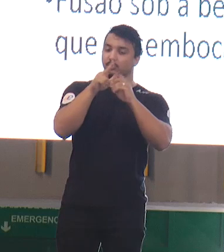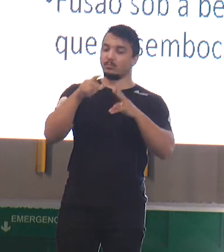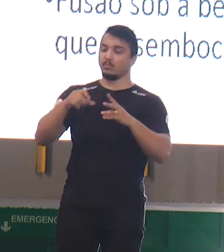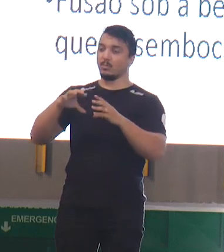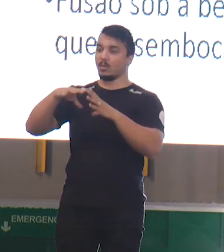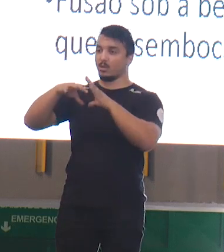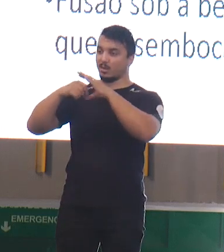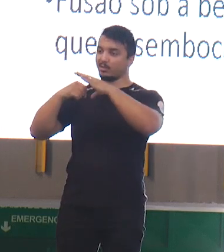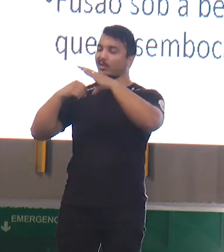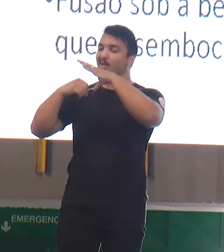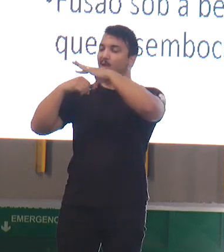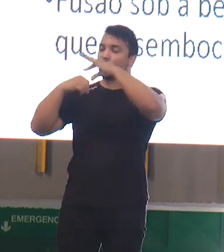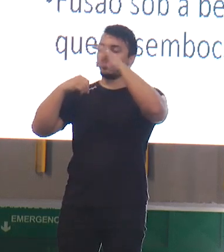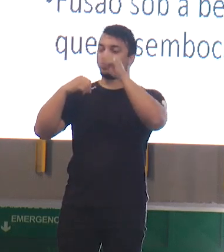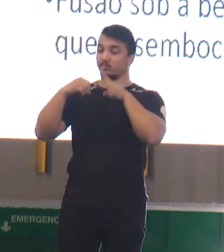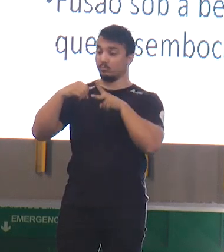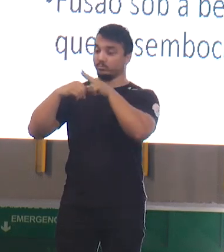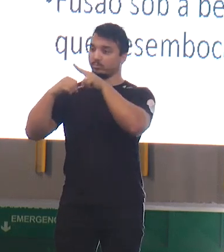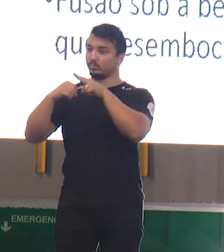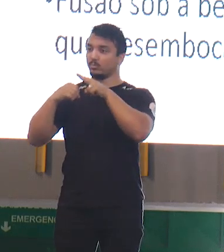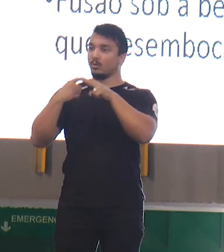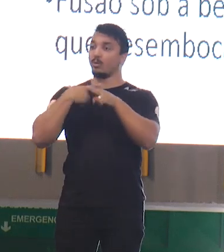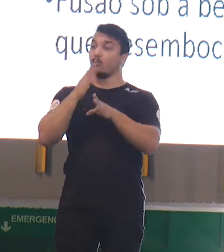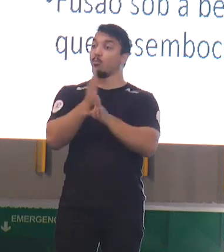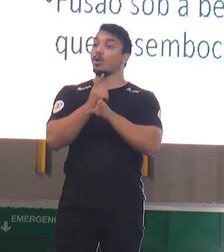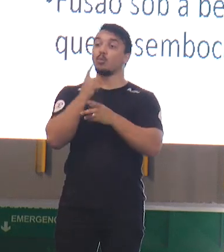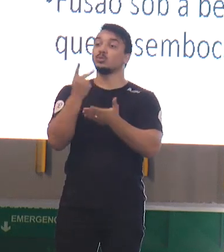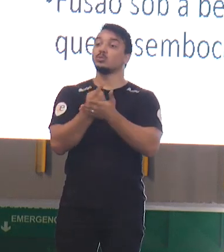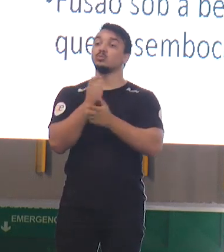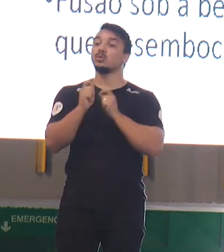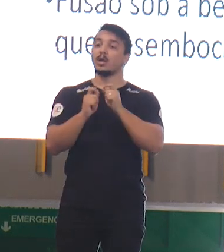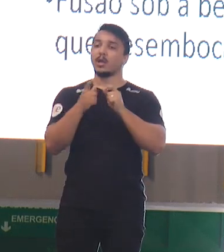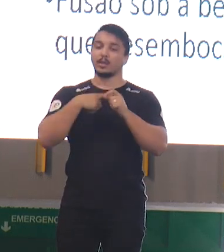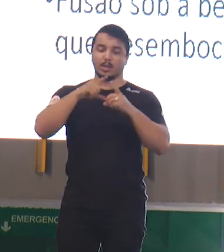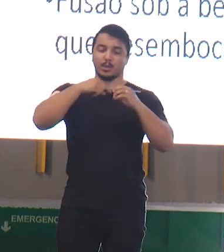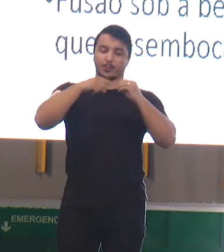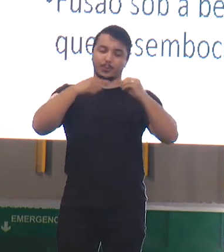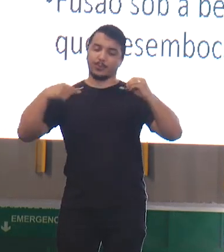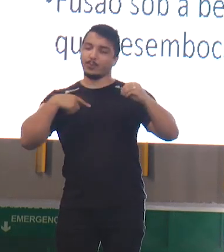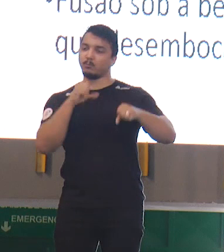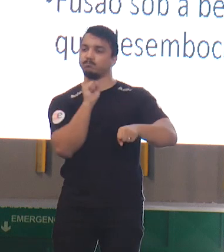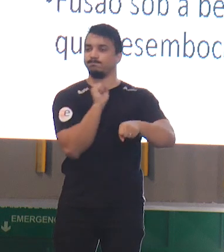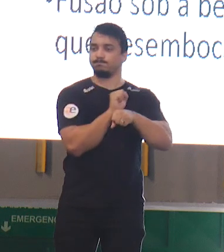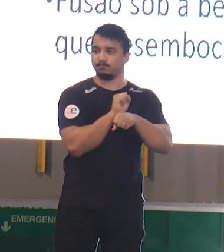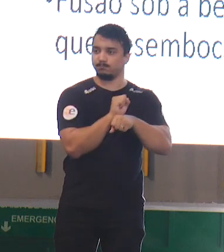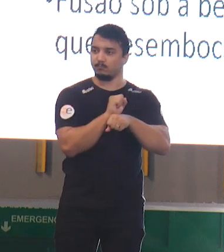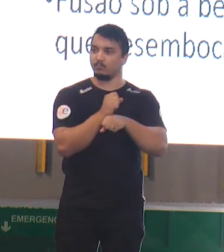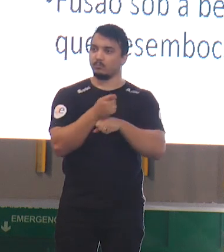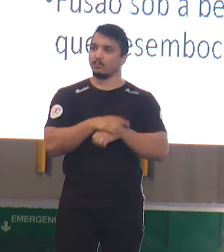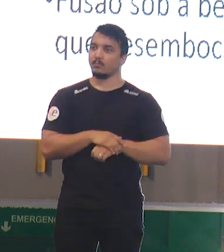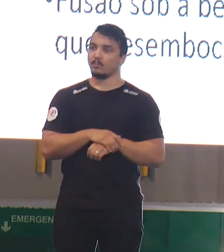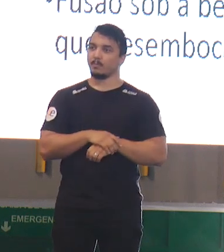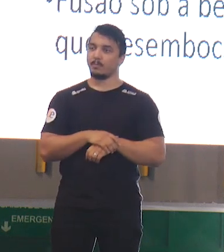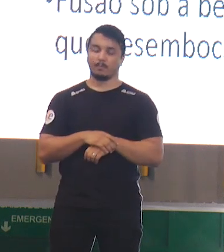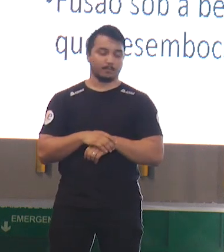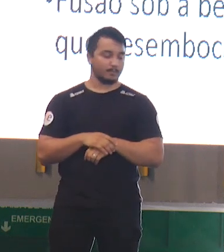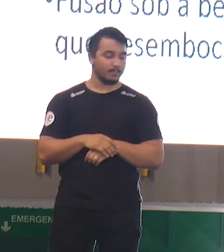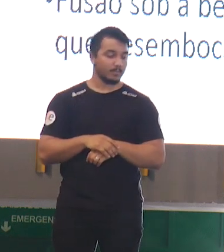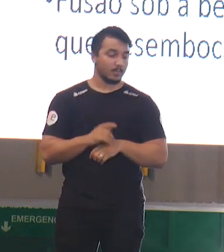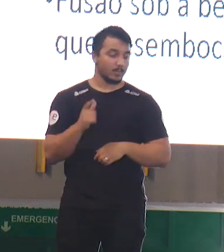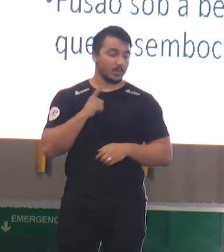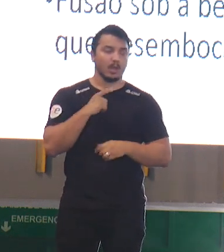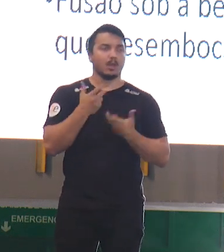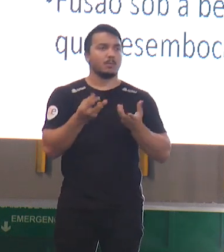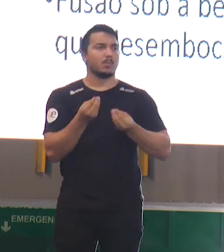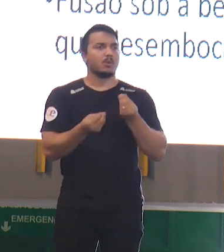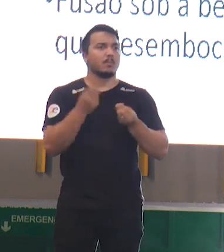canais diferentes, bloqueando a passada do espermatozoide para que seja liberado o quê? No sêmen.